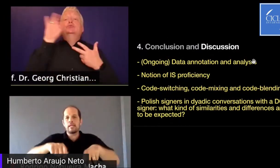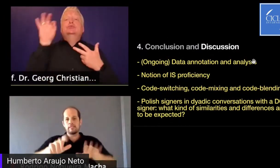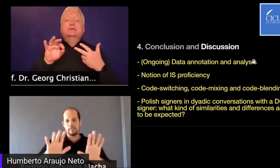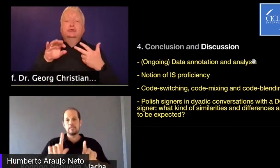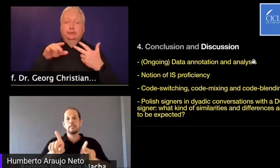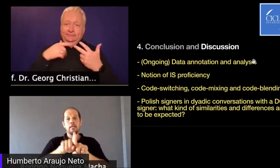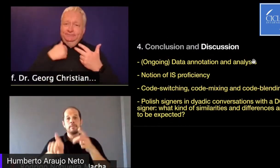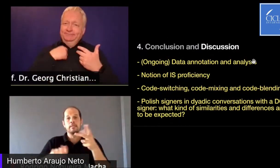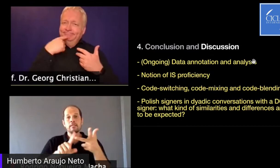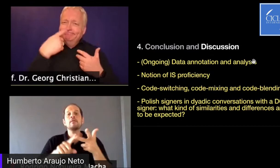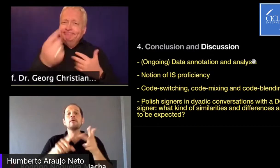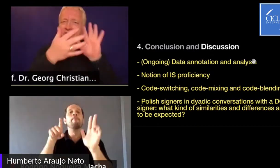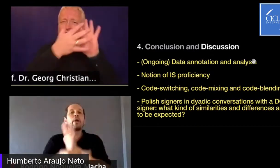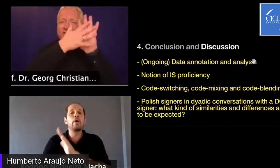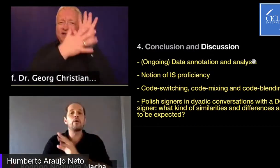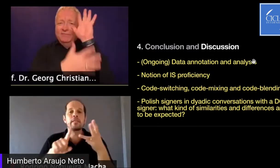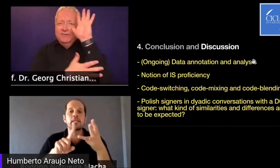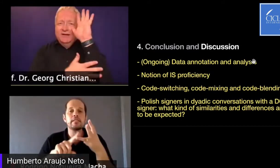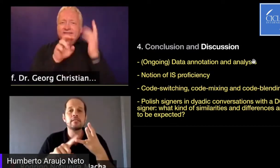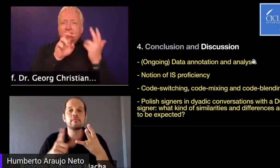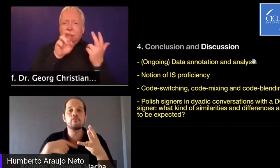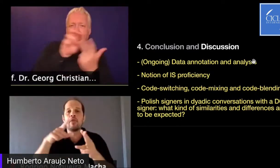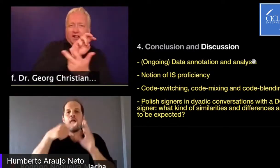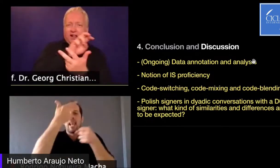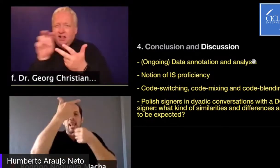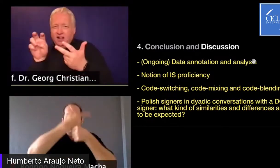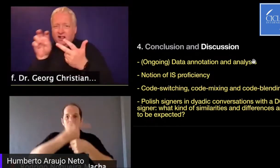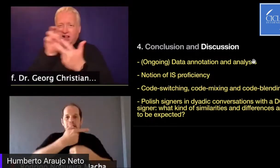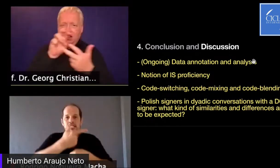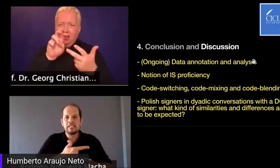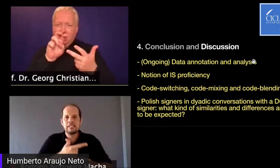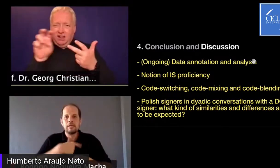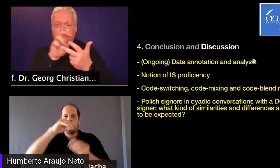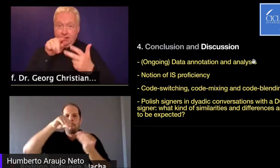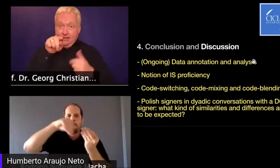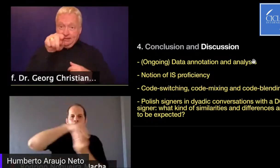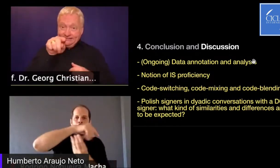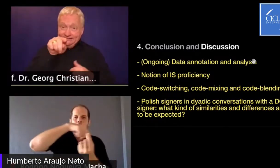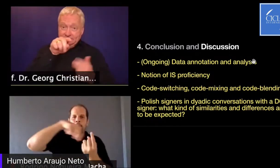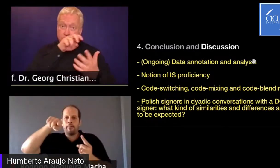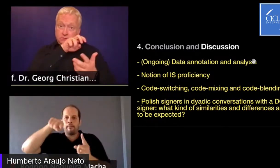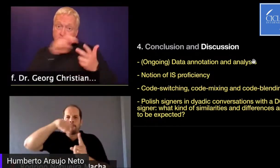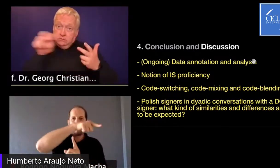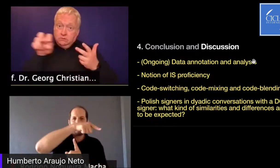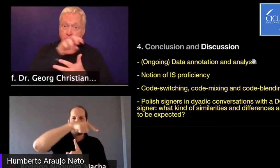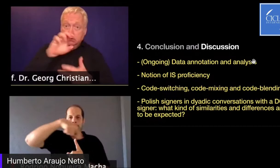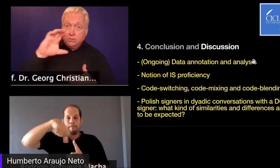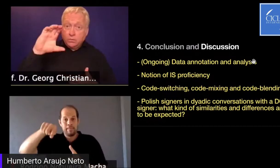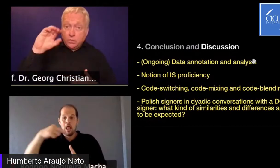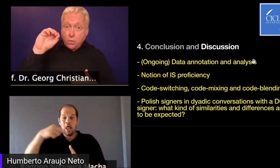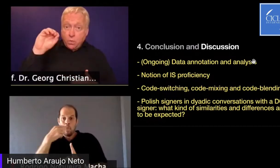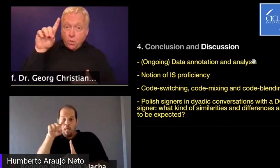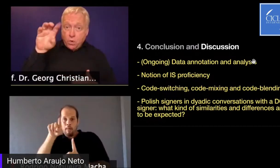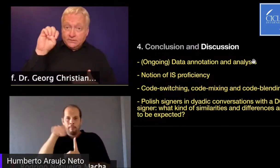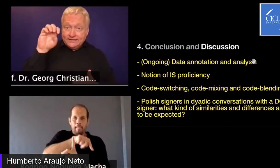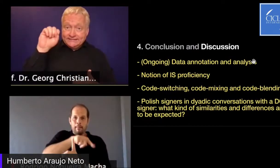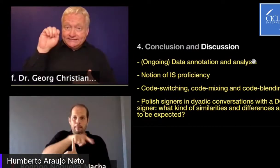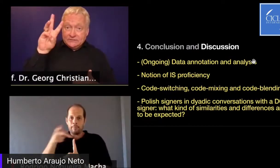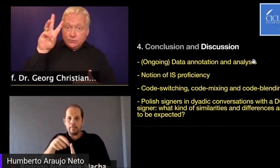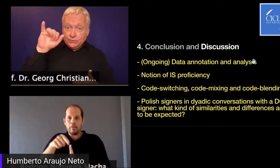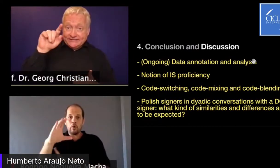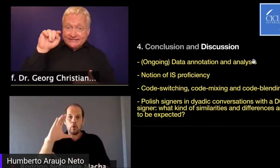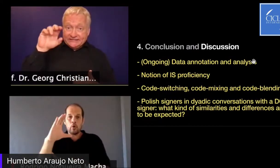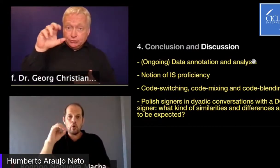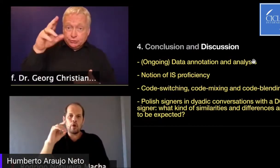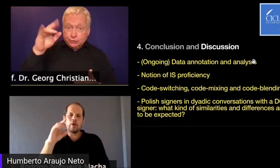Fizemos uso dessas estratégias metodológicas aqui, como foi dito, né, para termos esses resultados. A gente tem também questões relacionadas